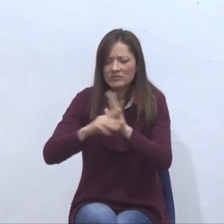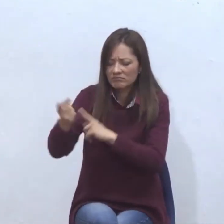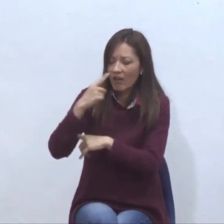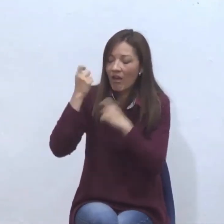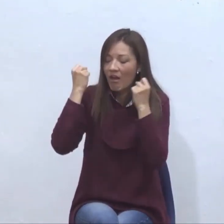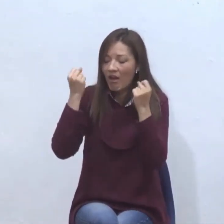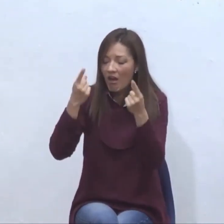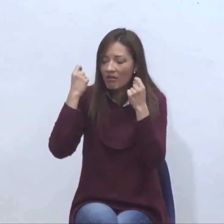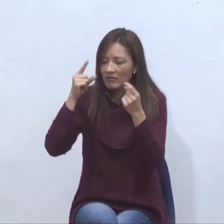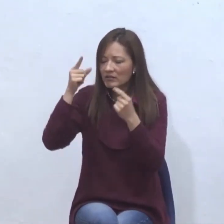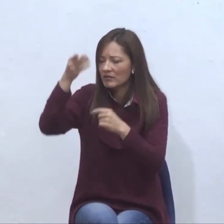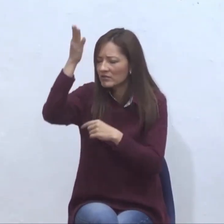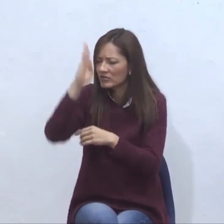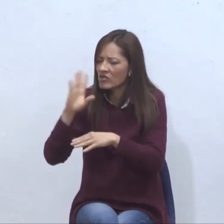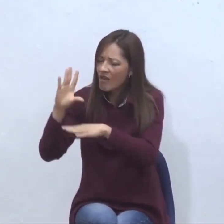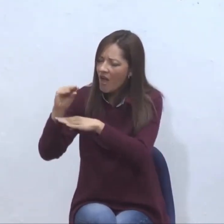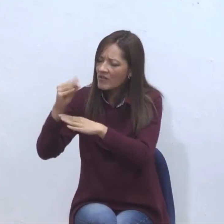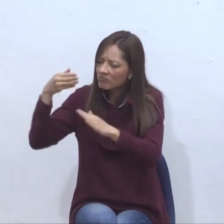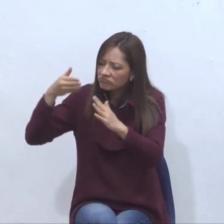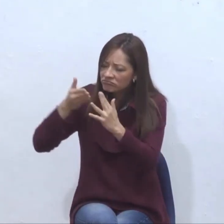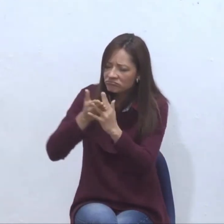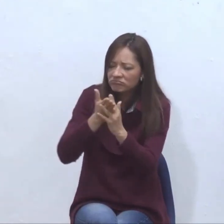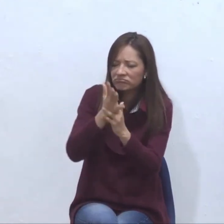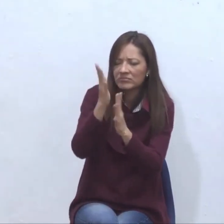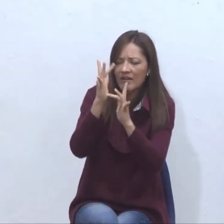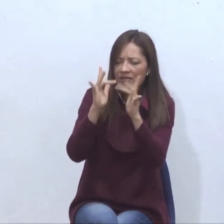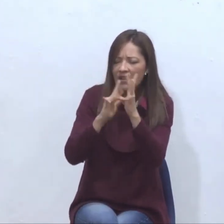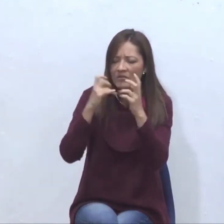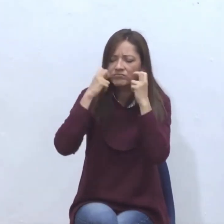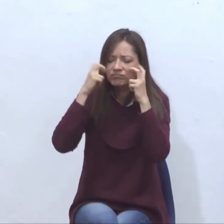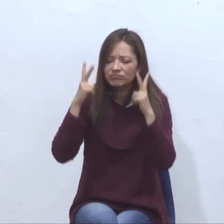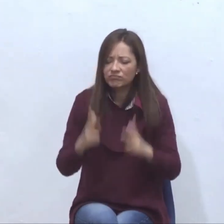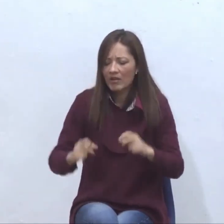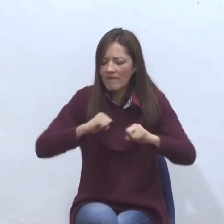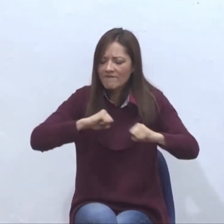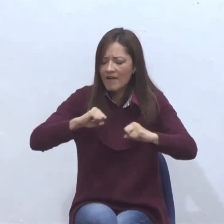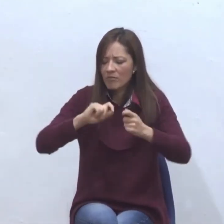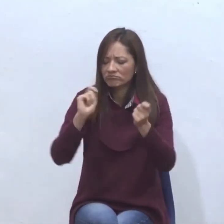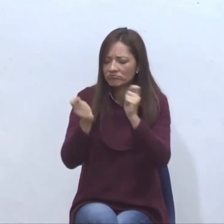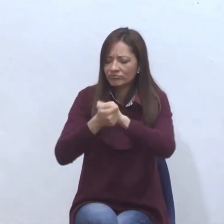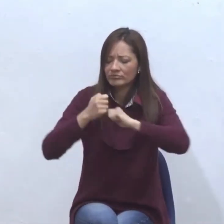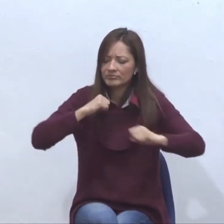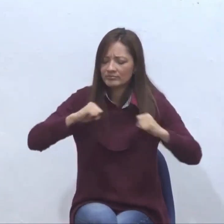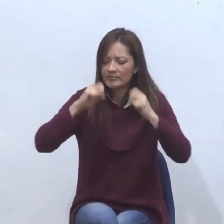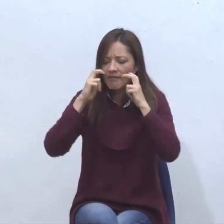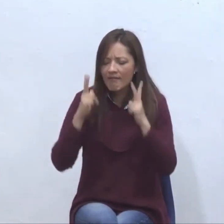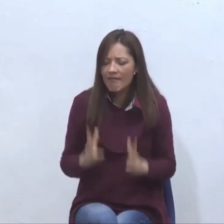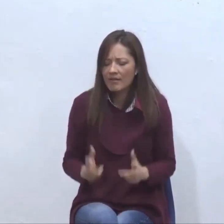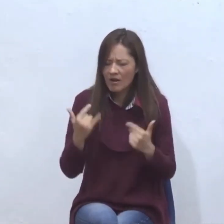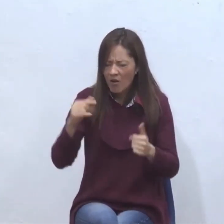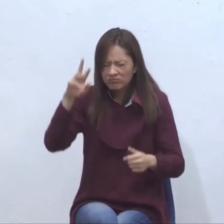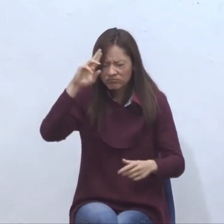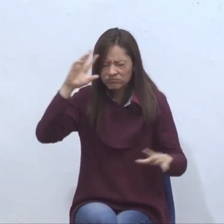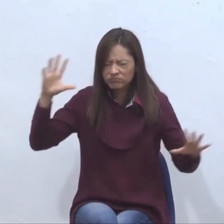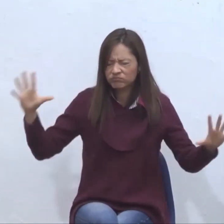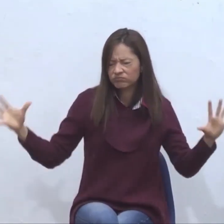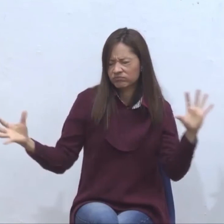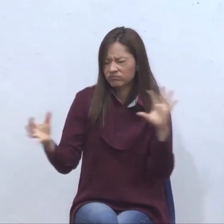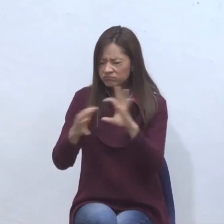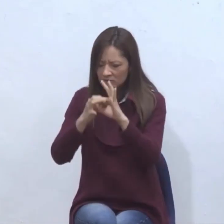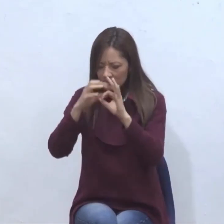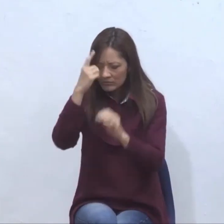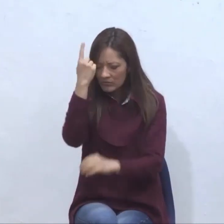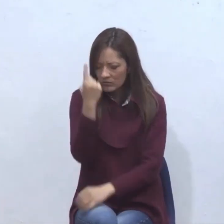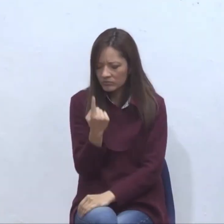a través del verbo, a través de la palabra que se hizo carne. Hoy, Señor, reconocemos que somos uno solo en ti, en el nombre de